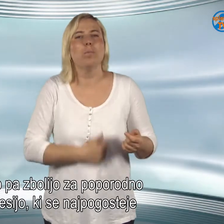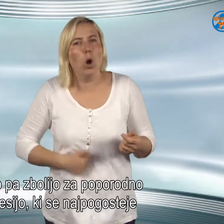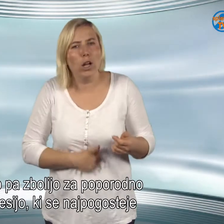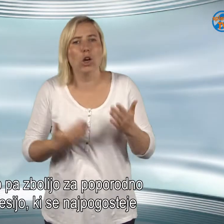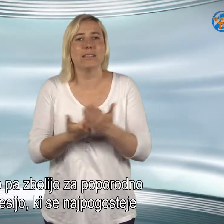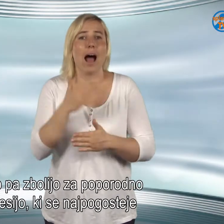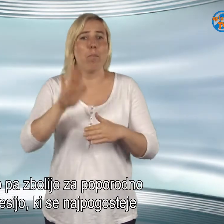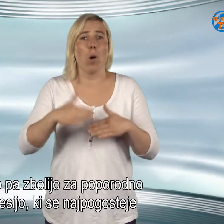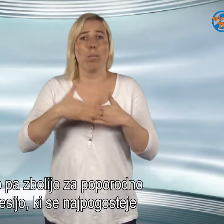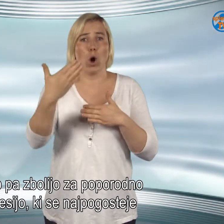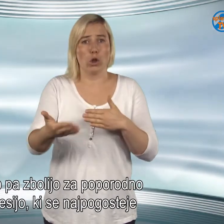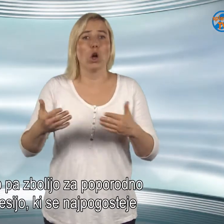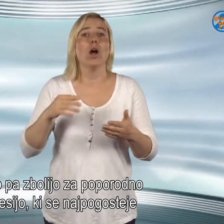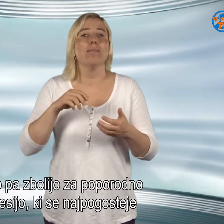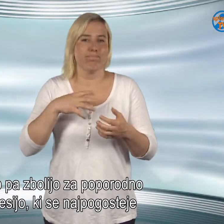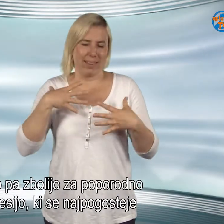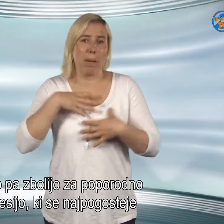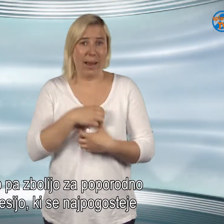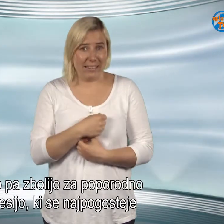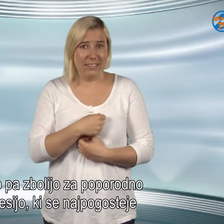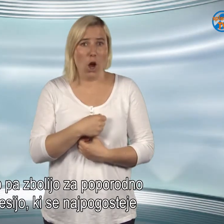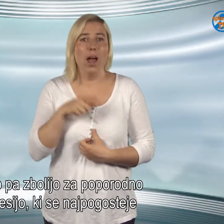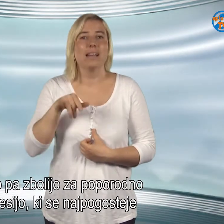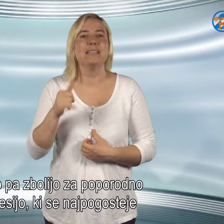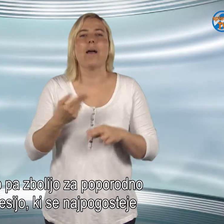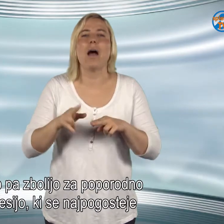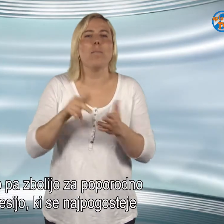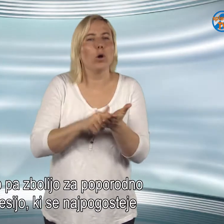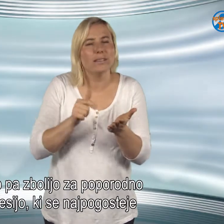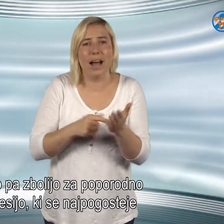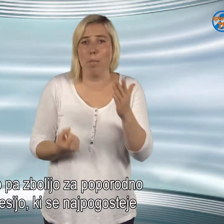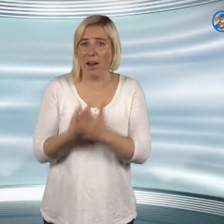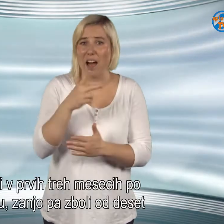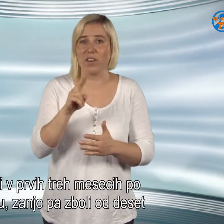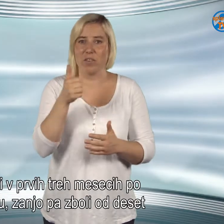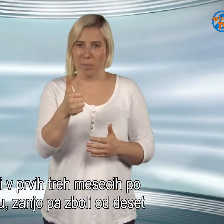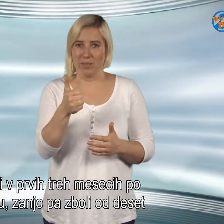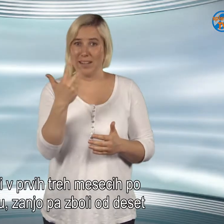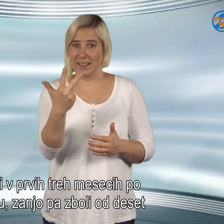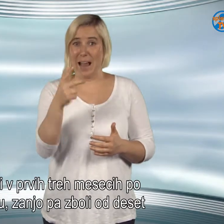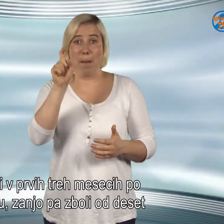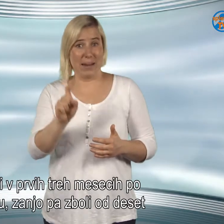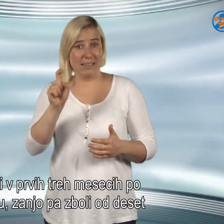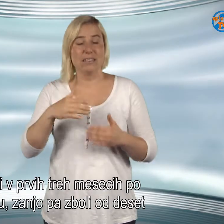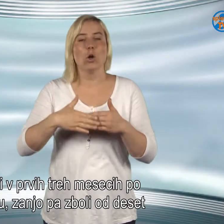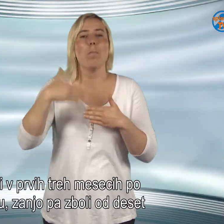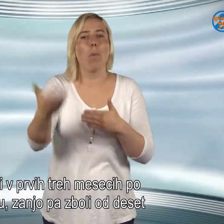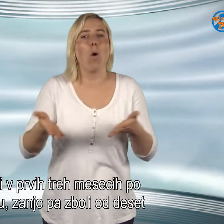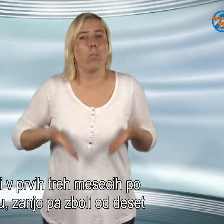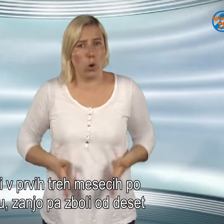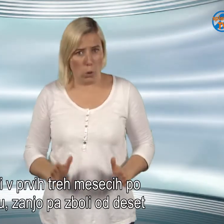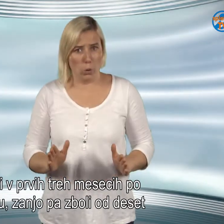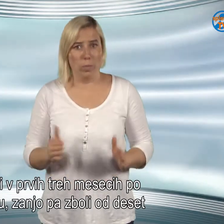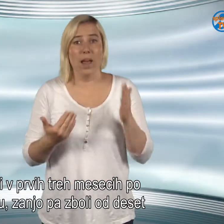Lahko pa zbolijo za poporodno depresijo, ki se najpogosteje pojavi v prvih 3 mesecih po porodu, zanjo pa zboli od 10